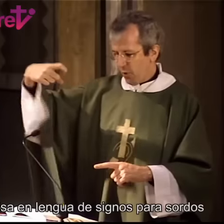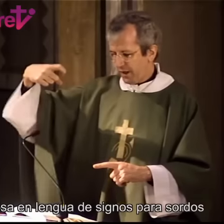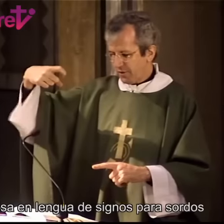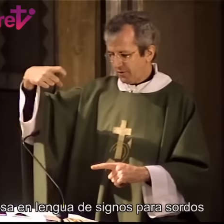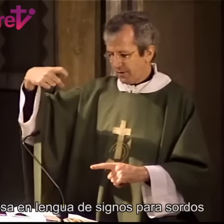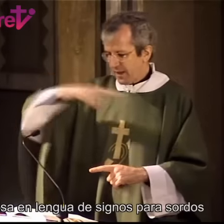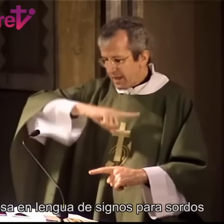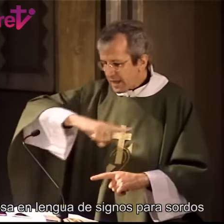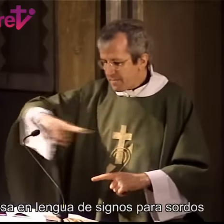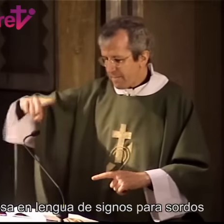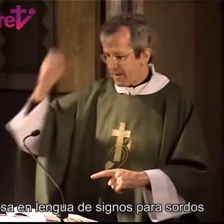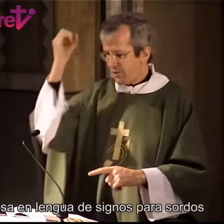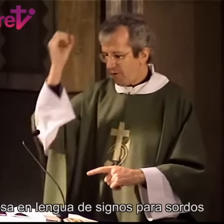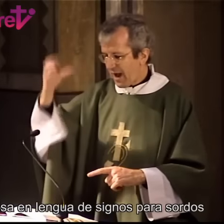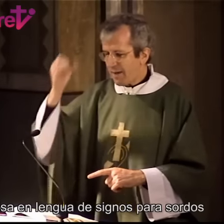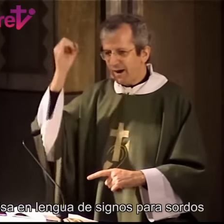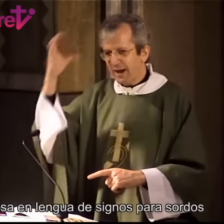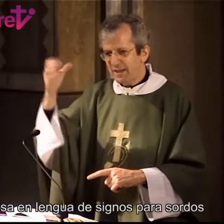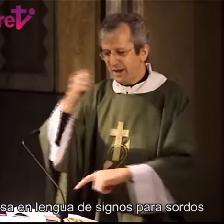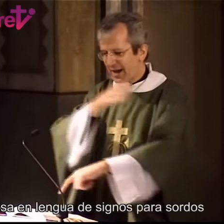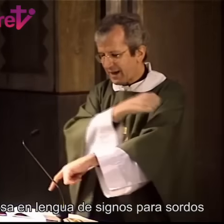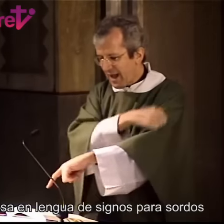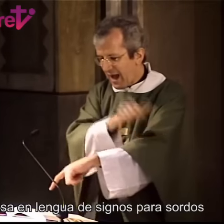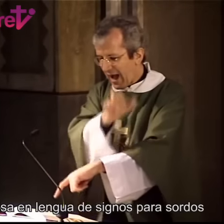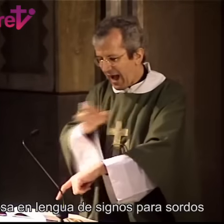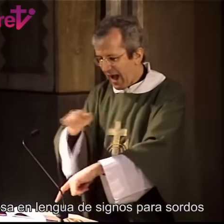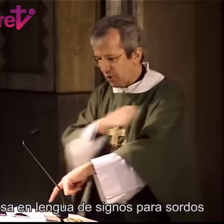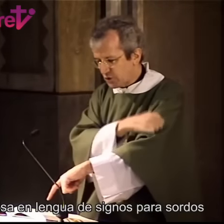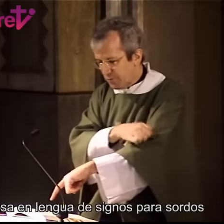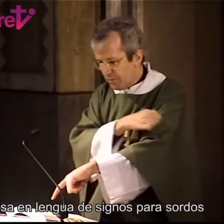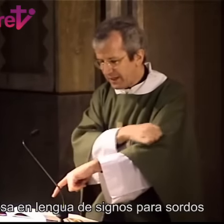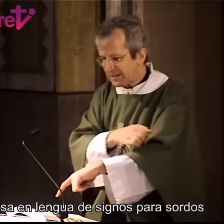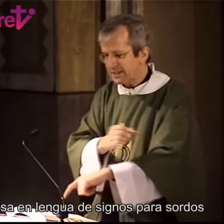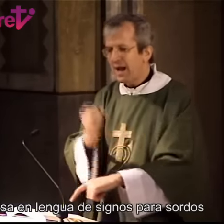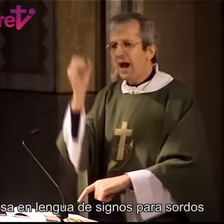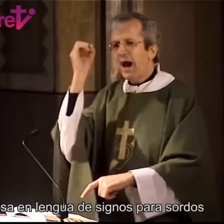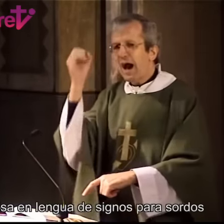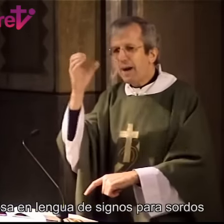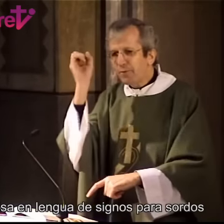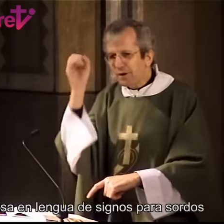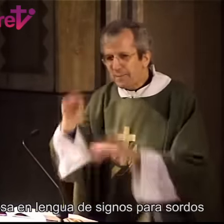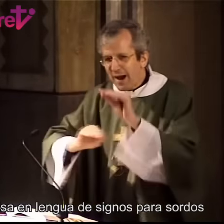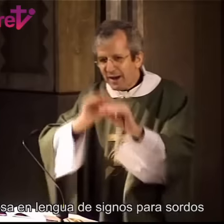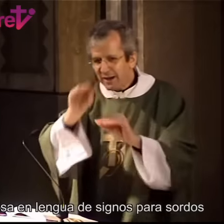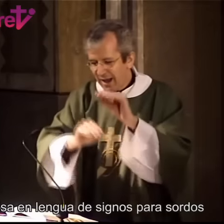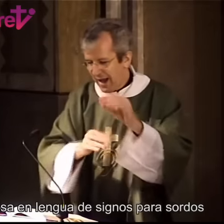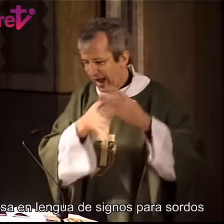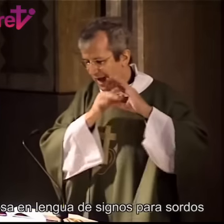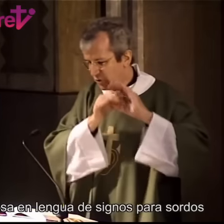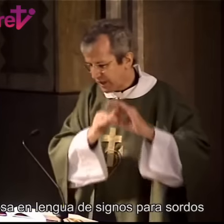ungido y me ha enviado a evangelizar a los pobres, a proclamar a los